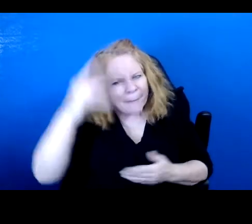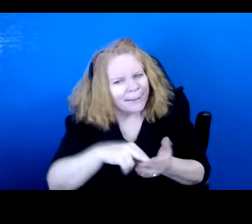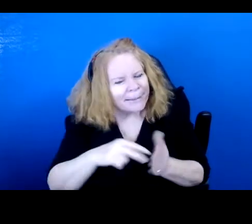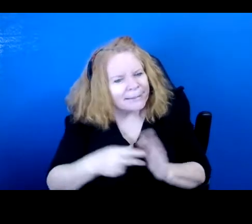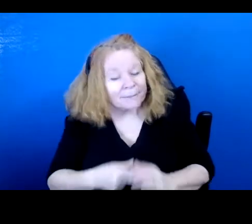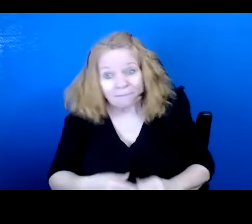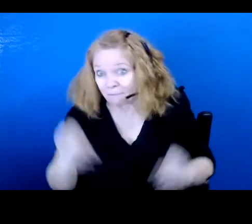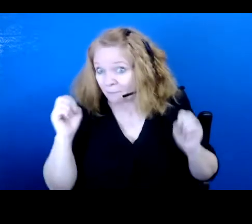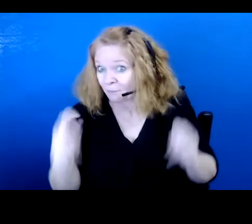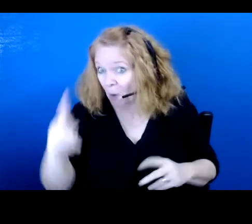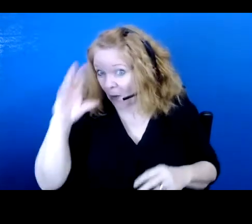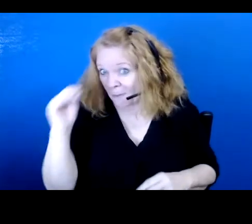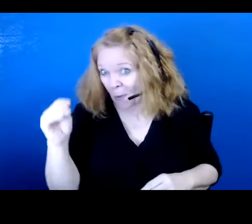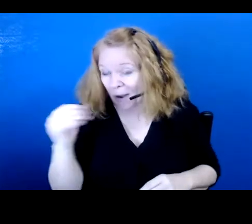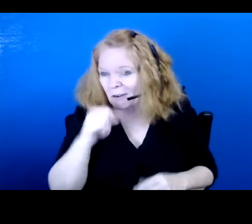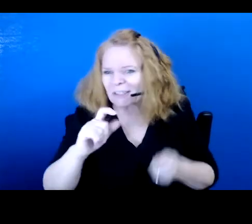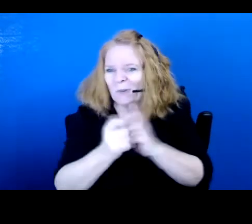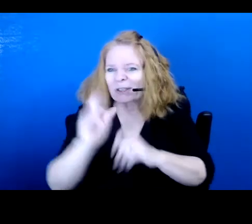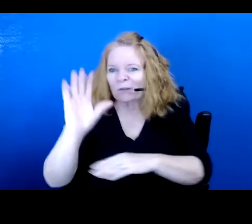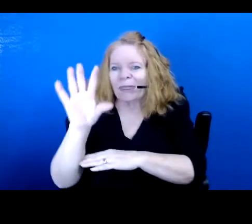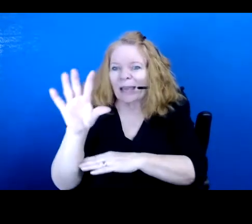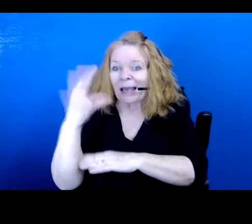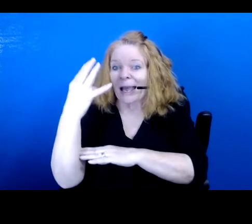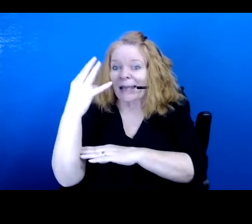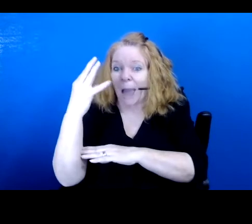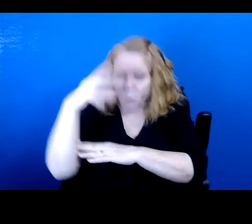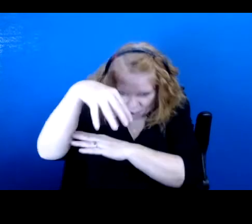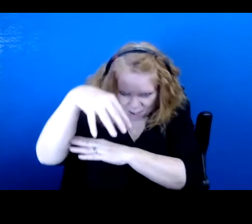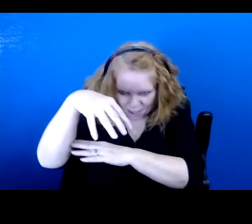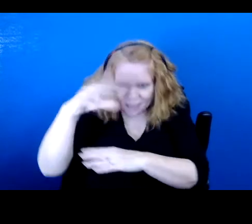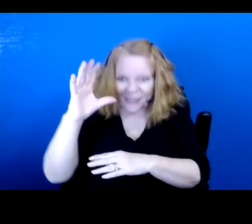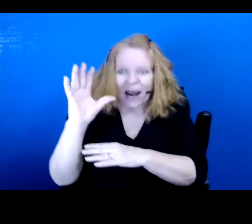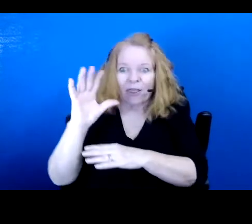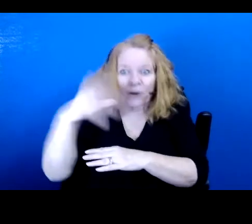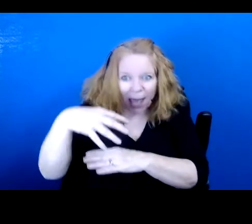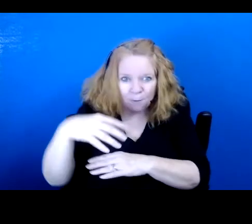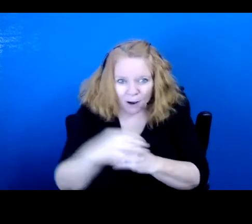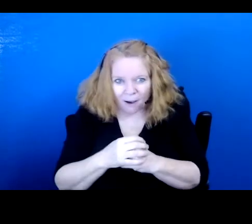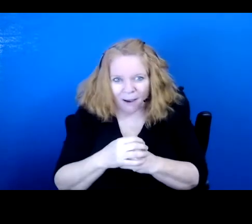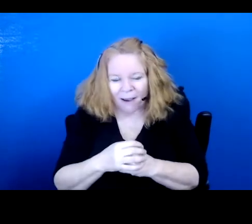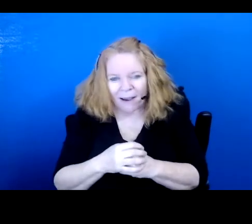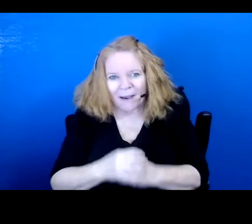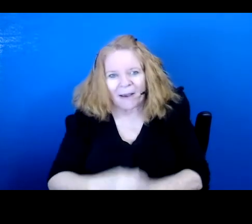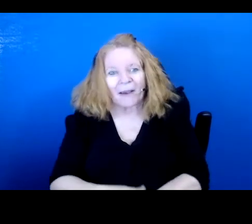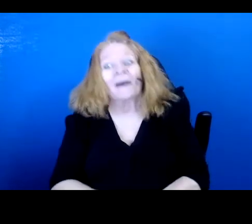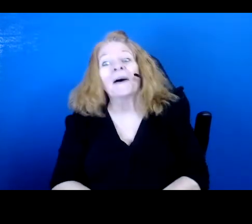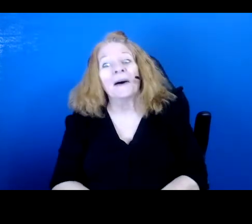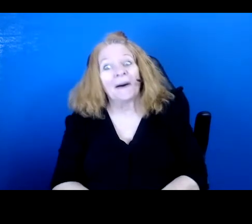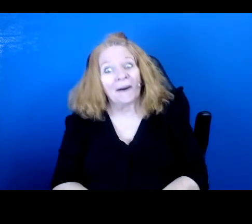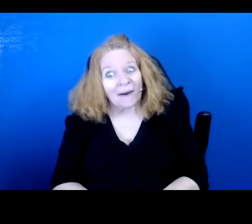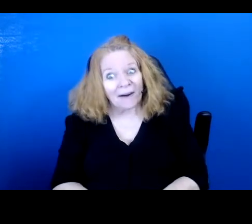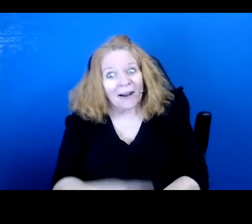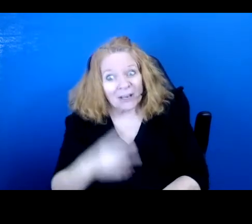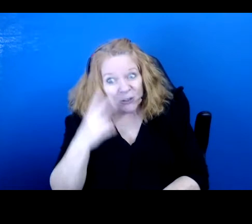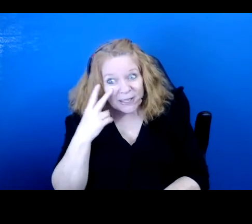tiene una cachucha roja porque ahora sí niños y niñas empezamos con la